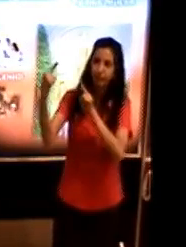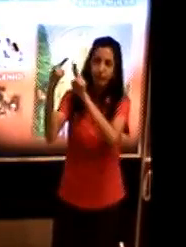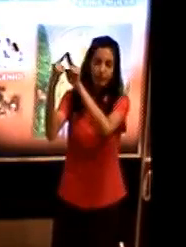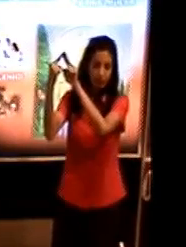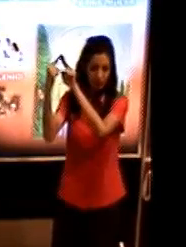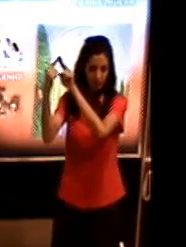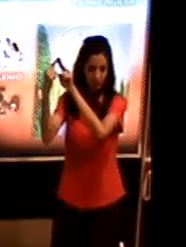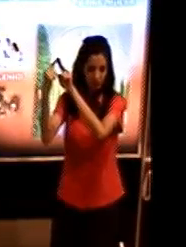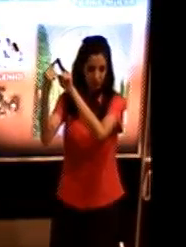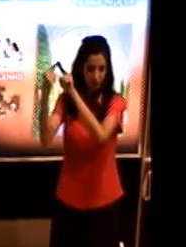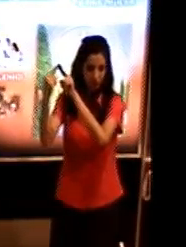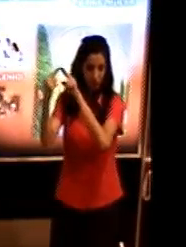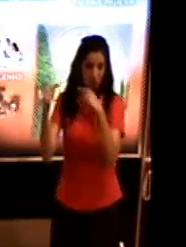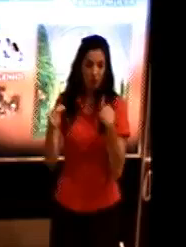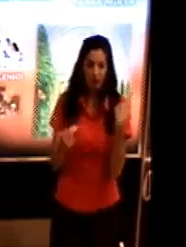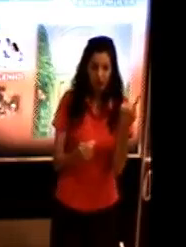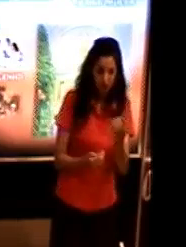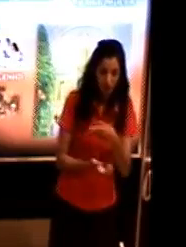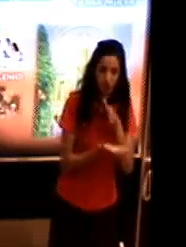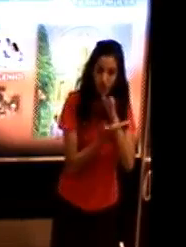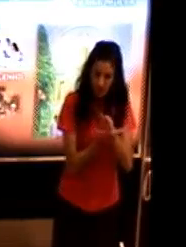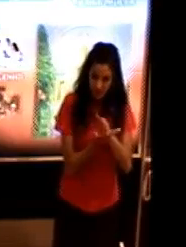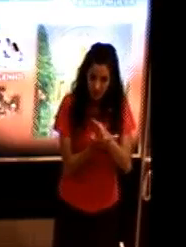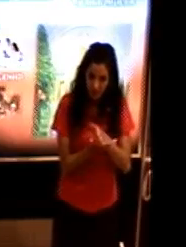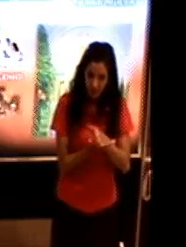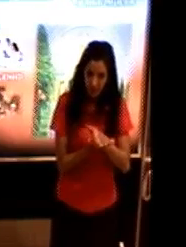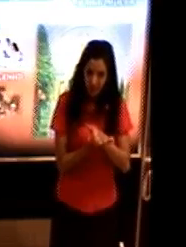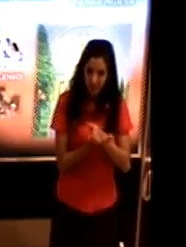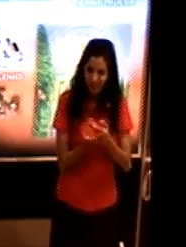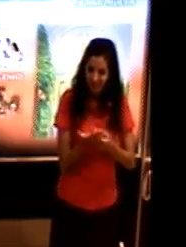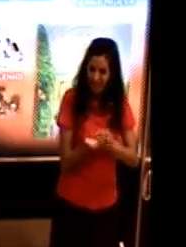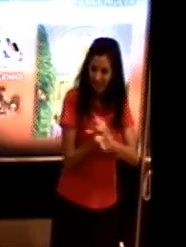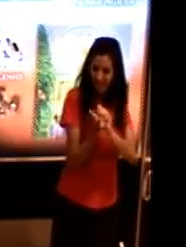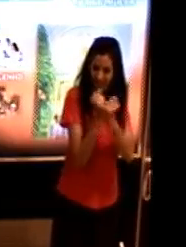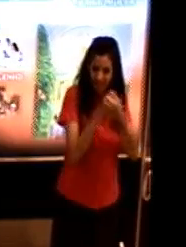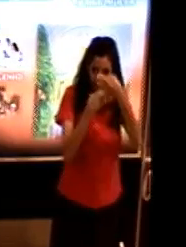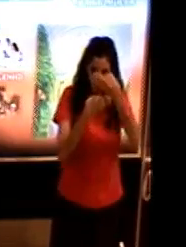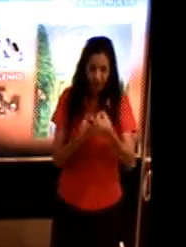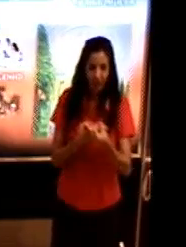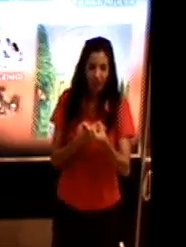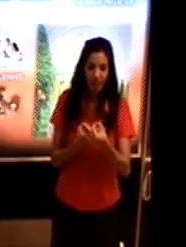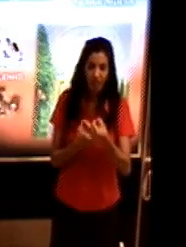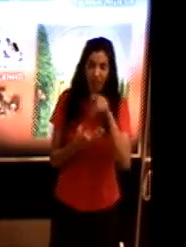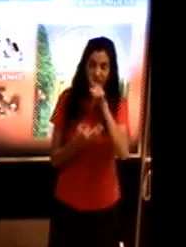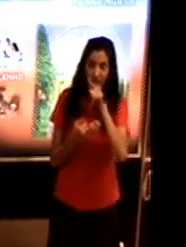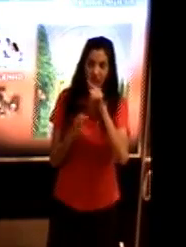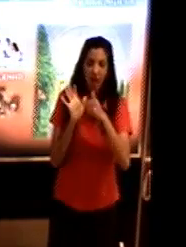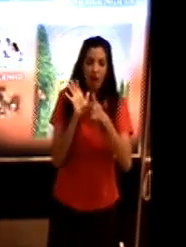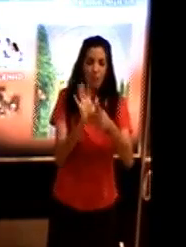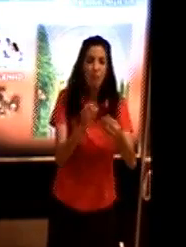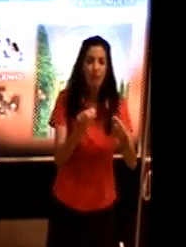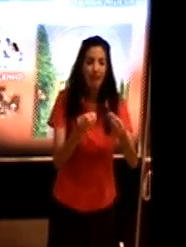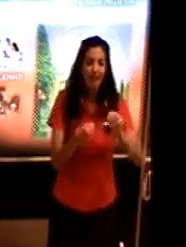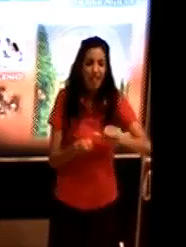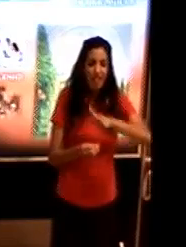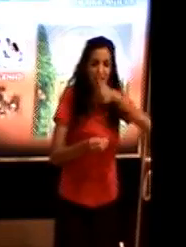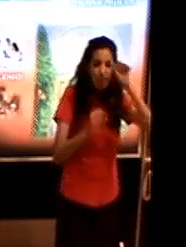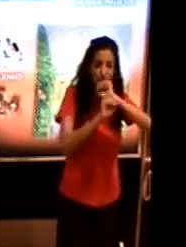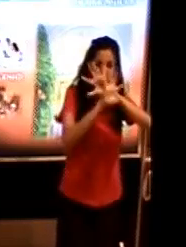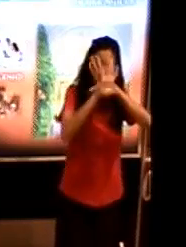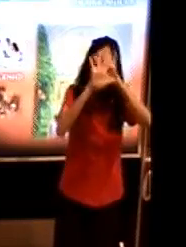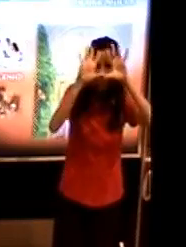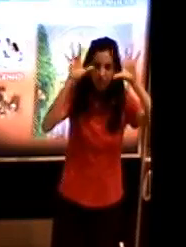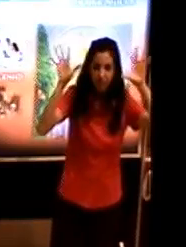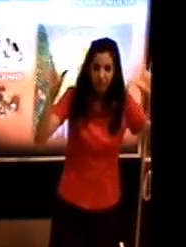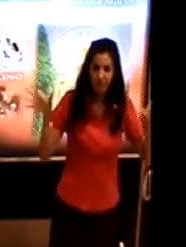los fieles por supuesto, he aquí que habremos de reflejar la gloria del Eterno, y por los